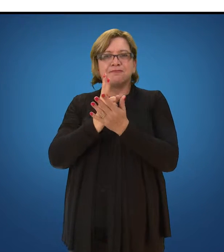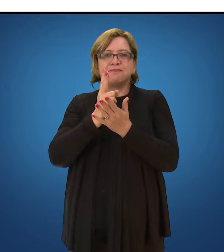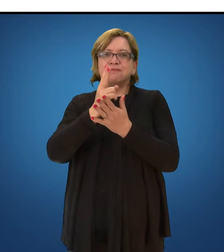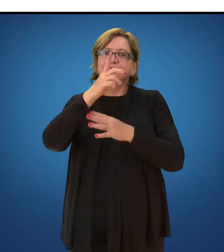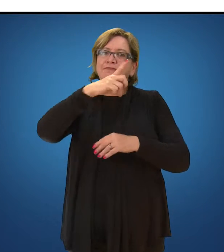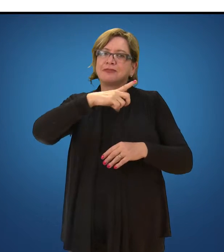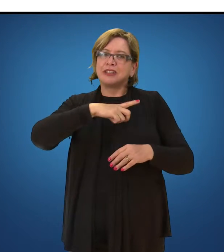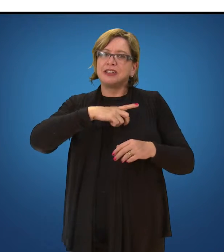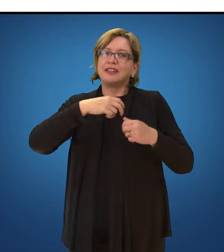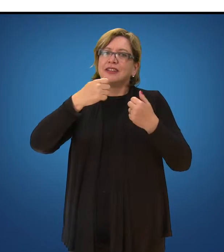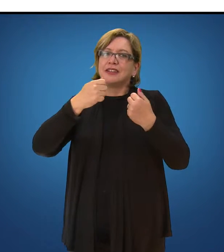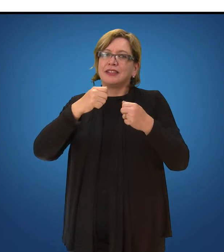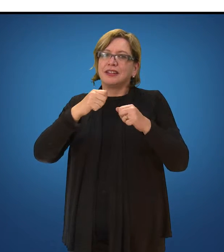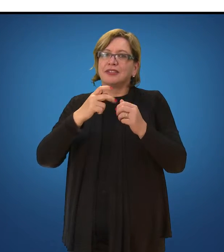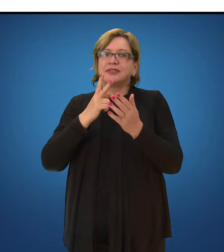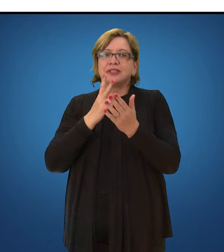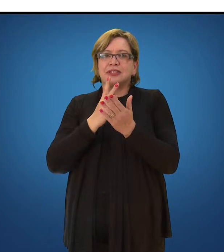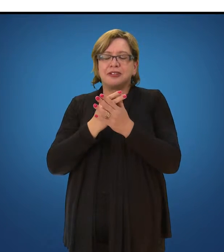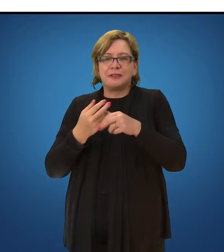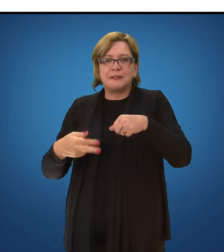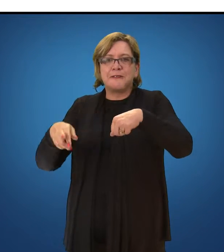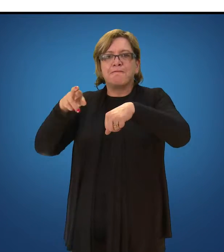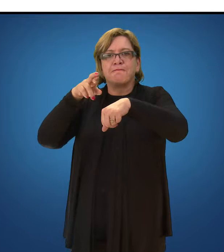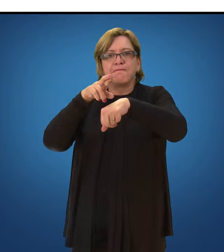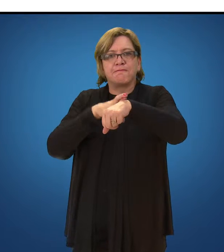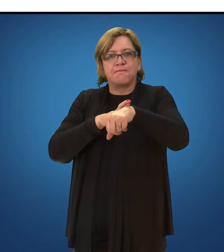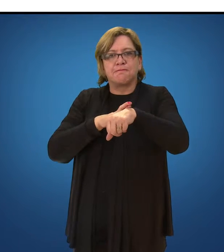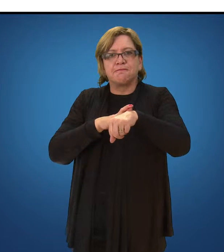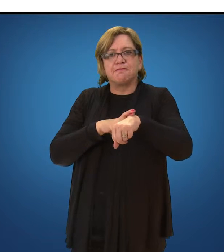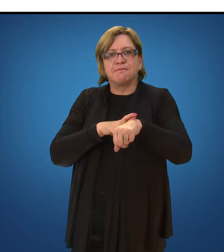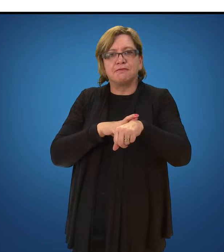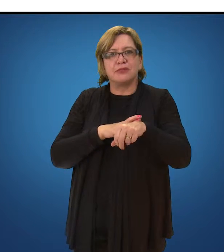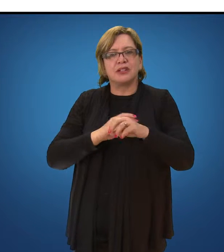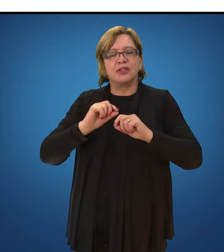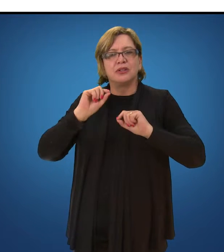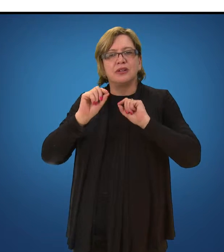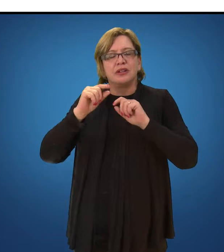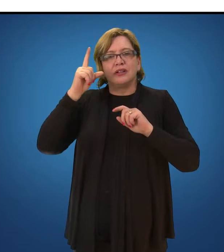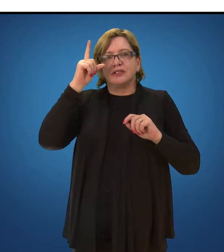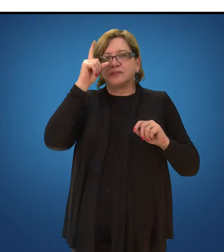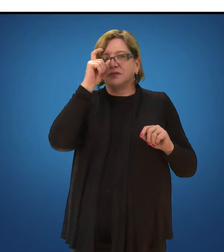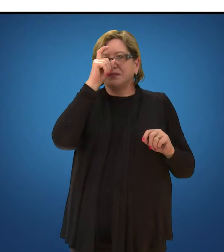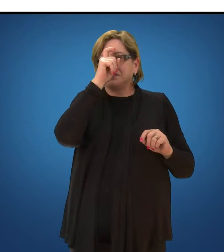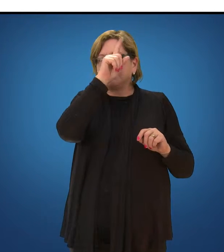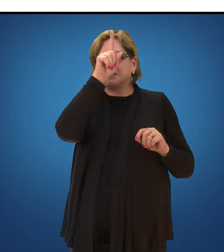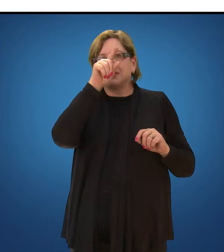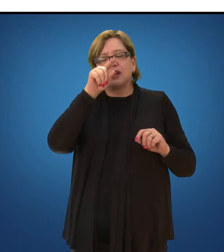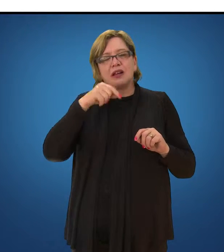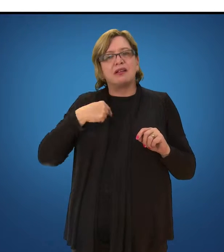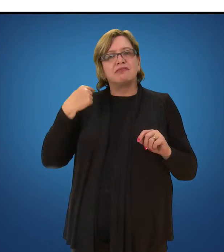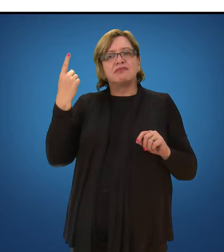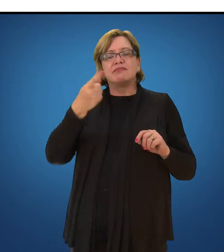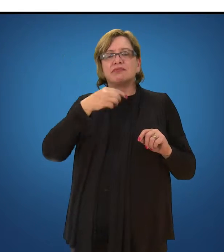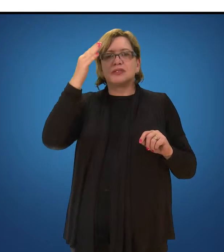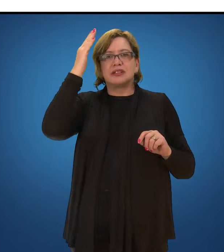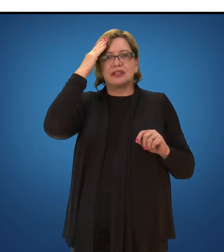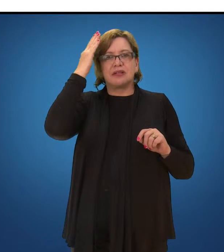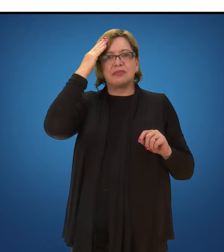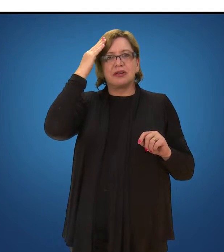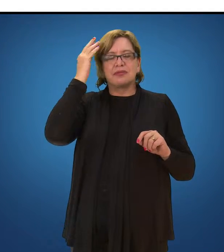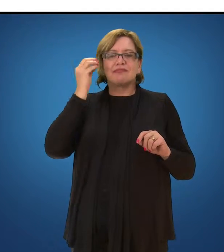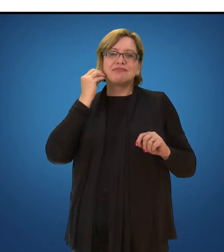sejamos capazes também de recuperar. Isso coloca várias dificuldades. Nós sabemos, por exemplo, que